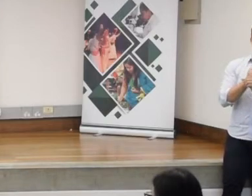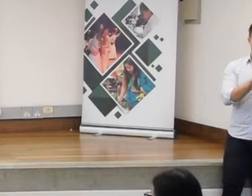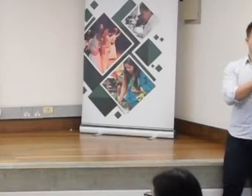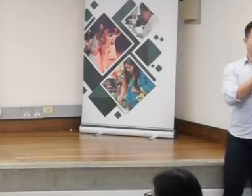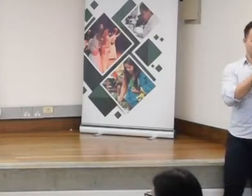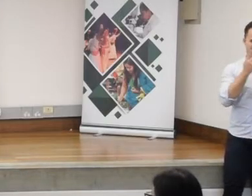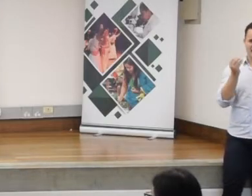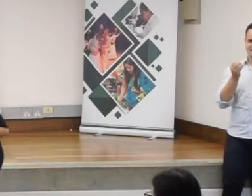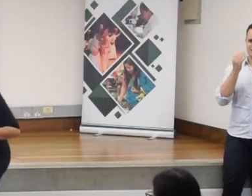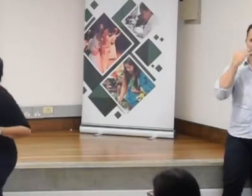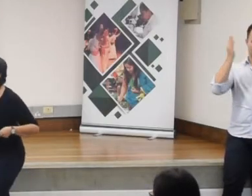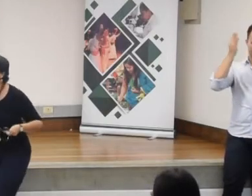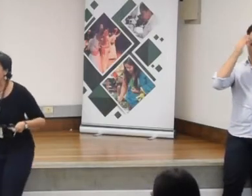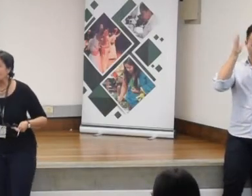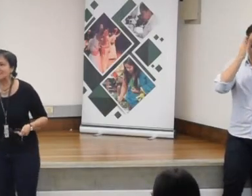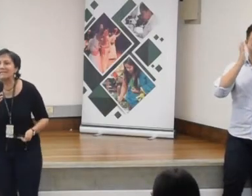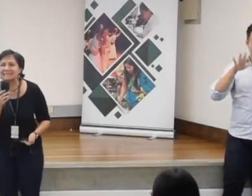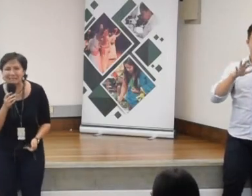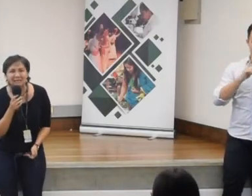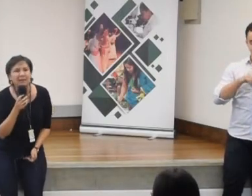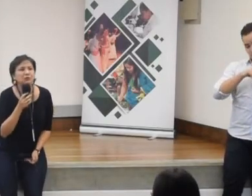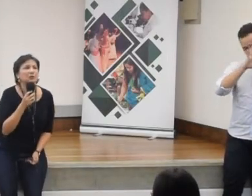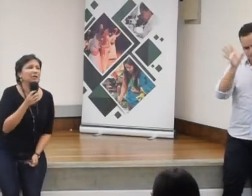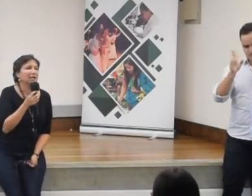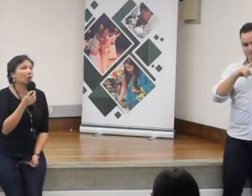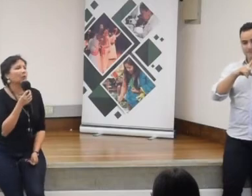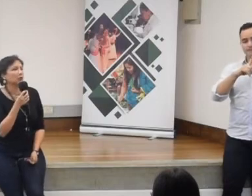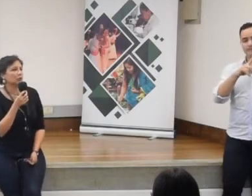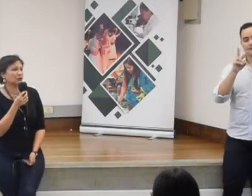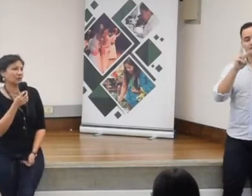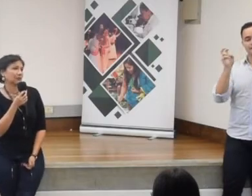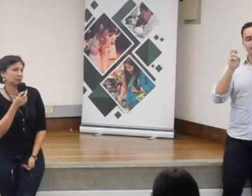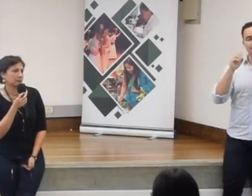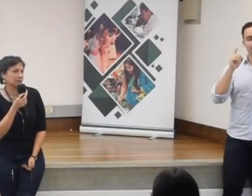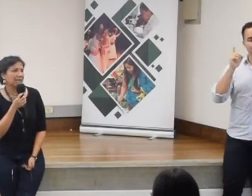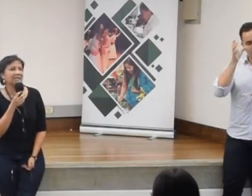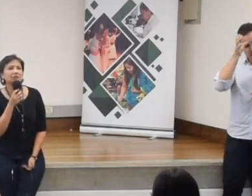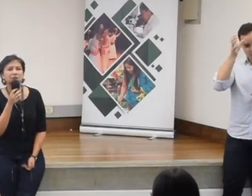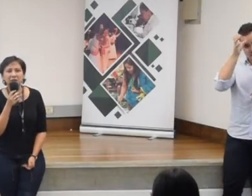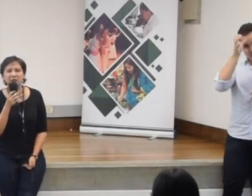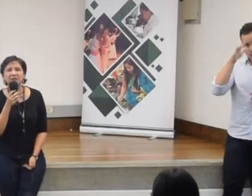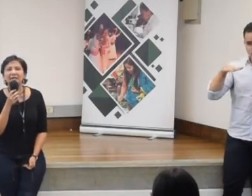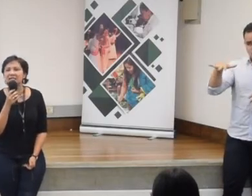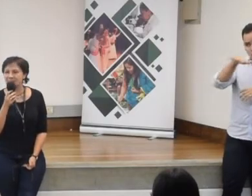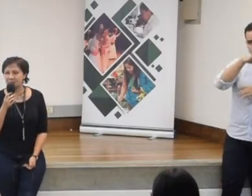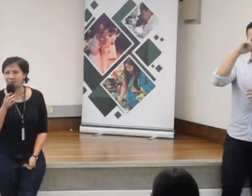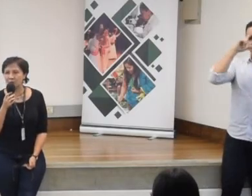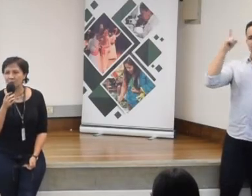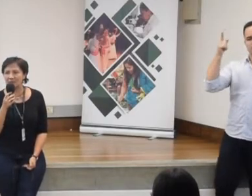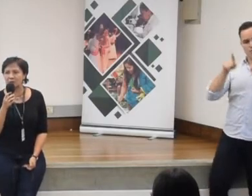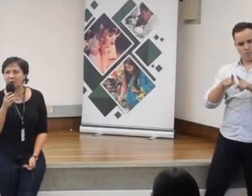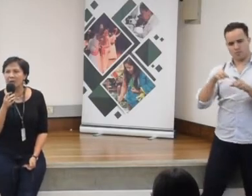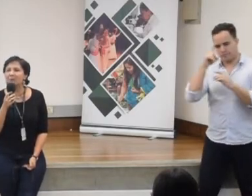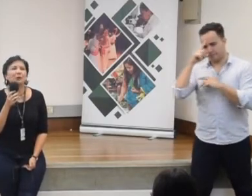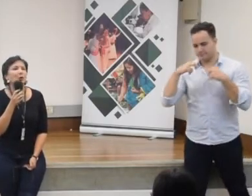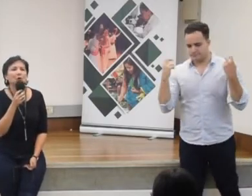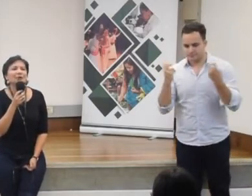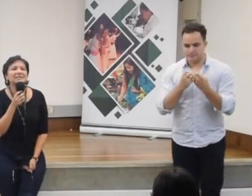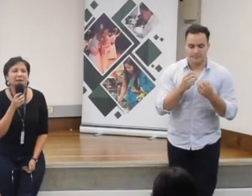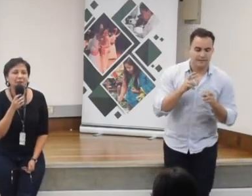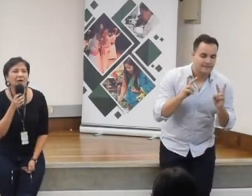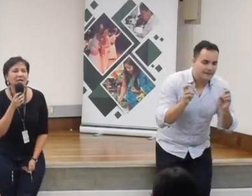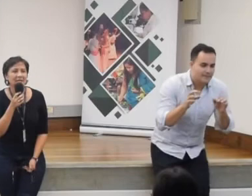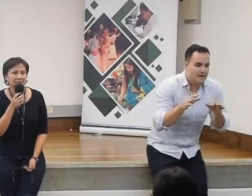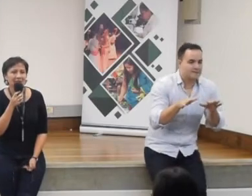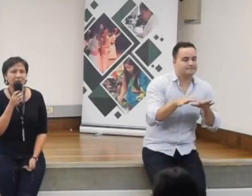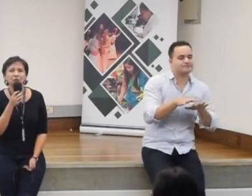¿sí? Segundo, necesitamos poner en común los conceptos, y eso significa espacios de formación, pero no